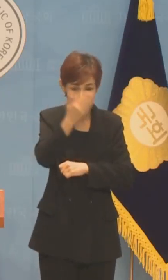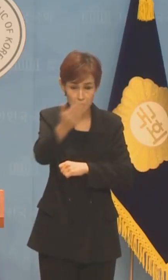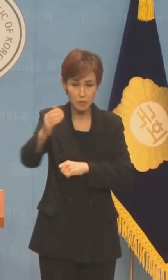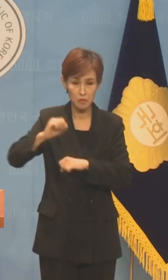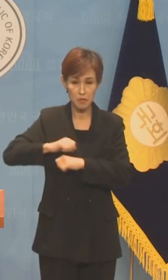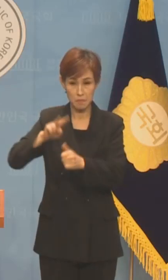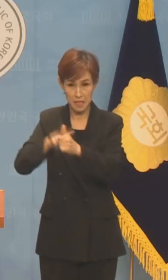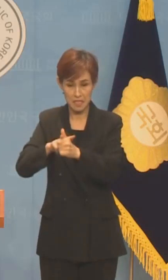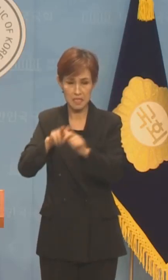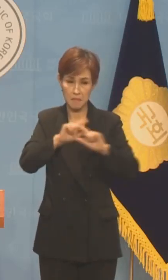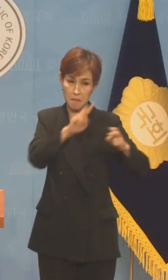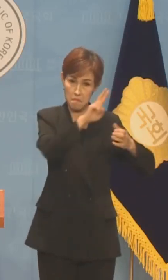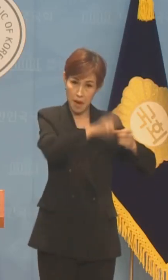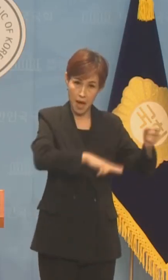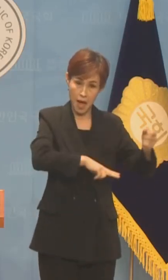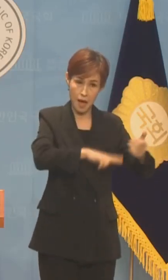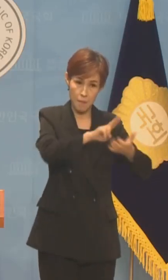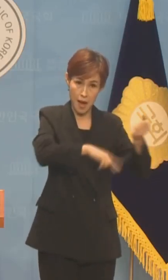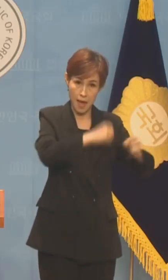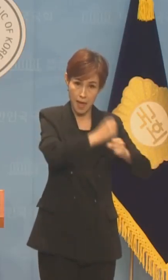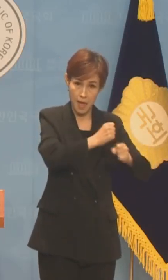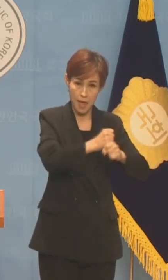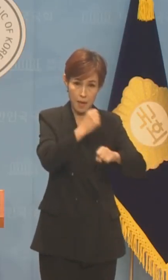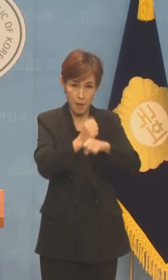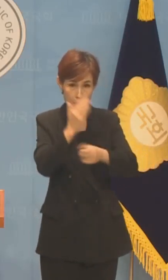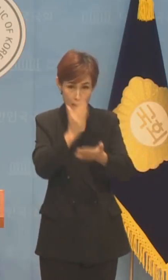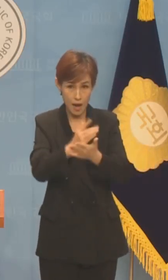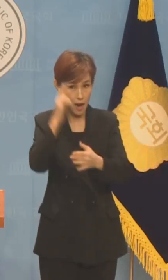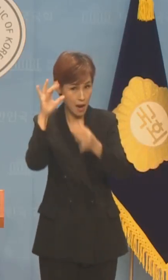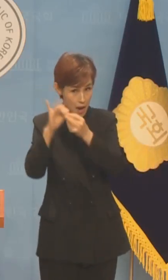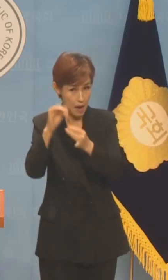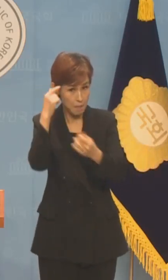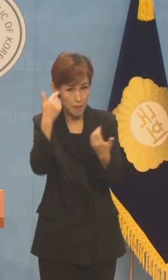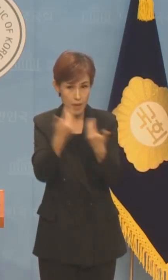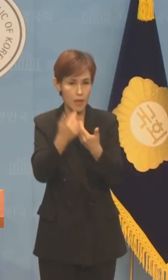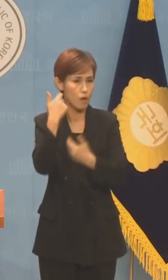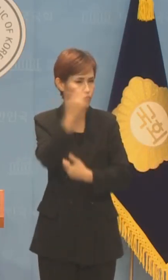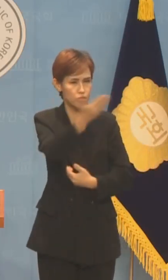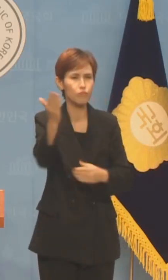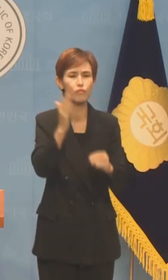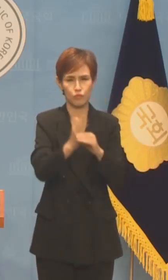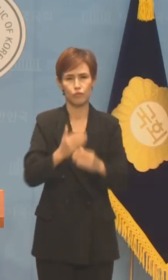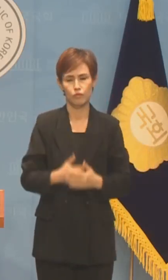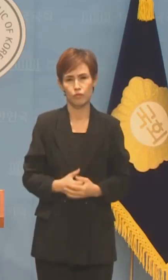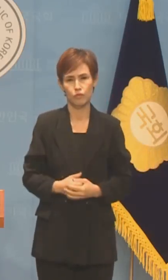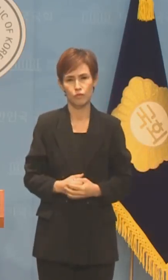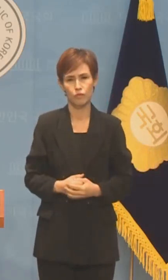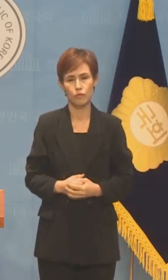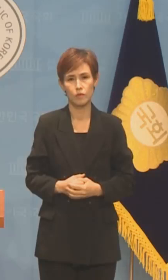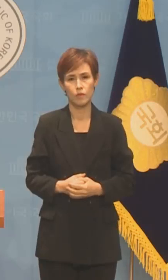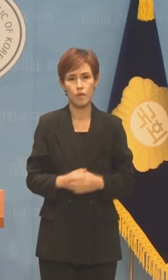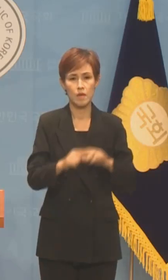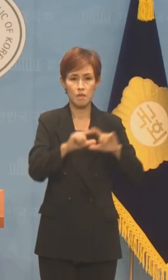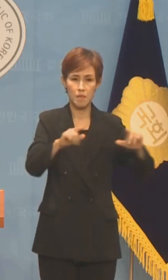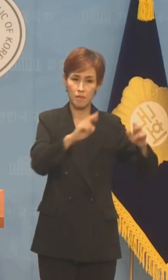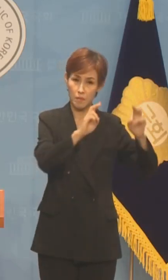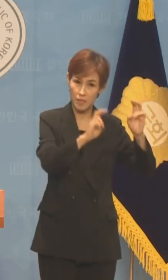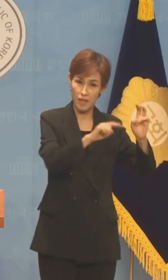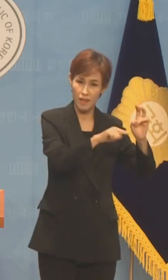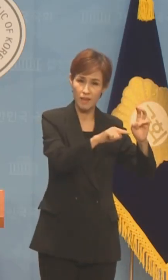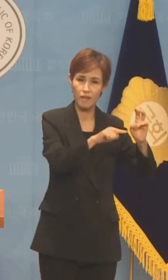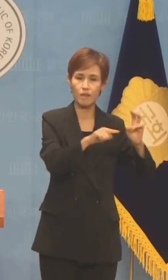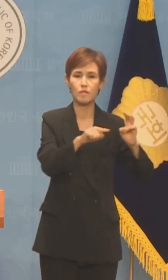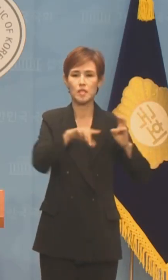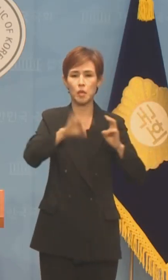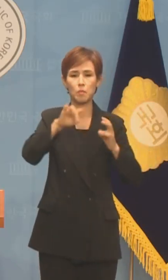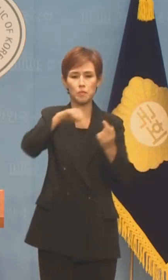군마트를 민간 편의점으로 대체하는 것에 대해 찬반 의견을 수렴한 것으로 알려졌습니다. 민간 편의점이 초기